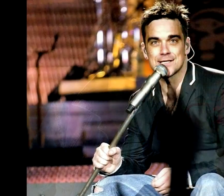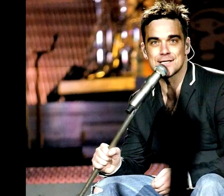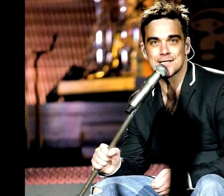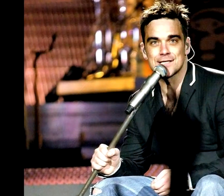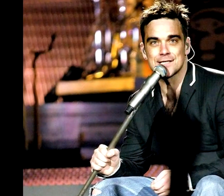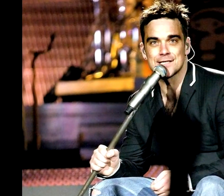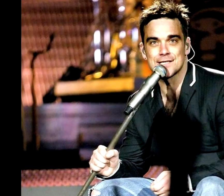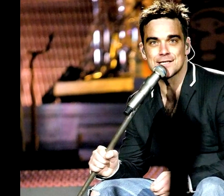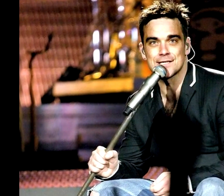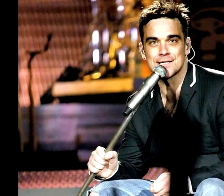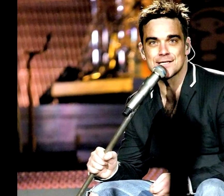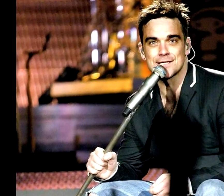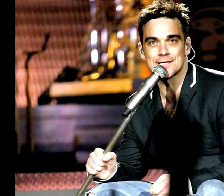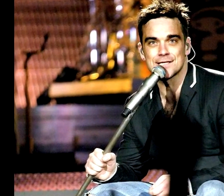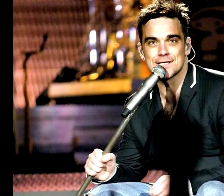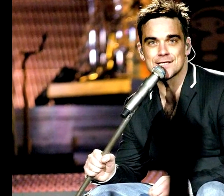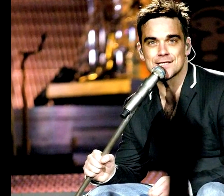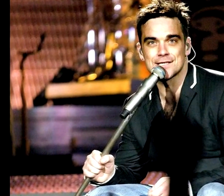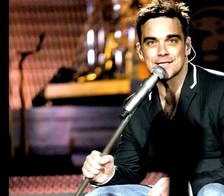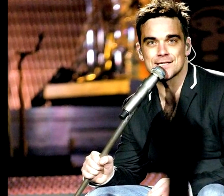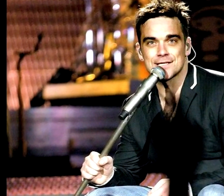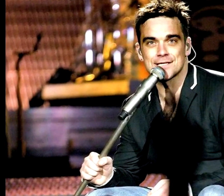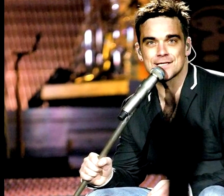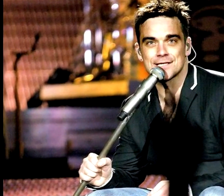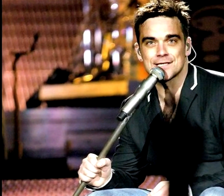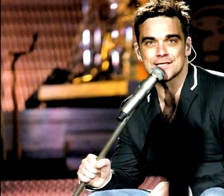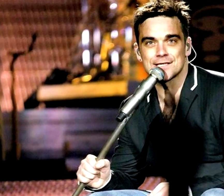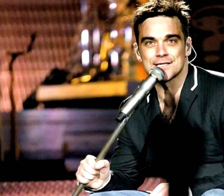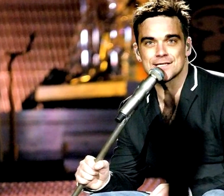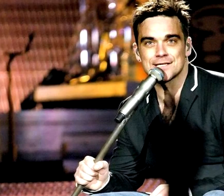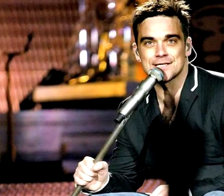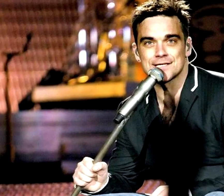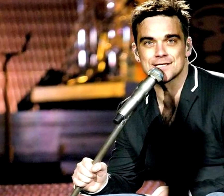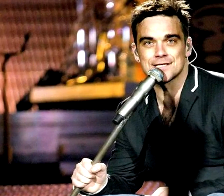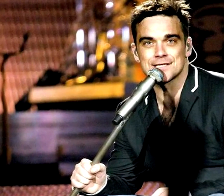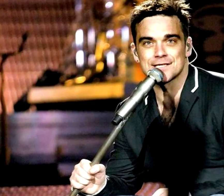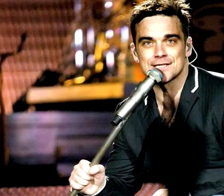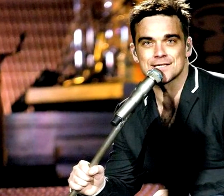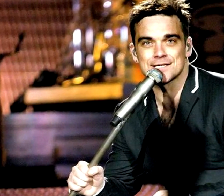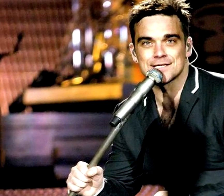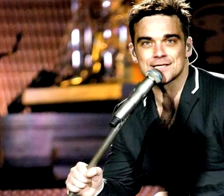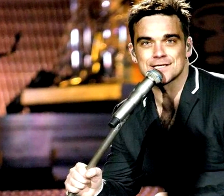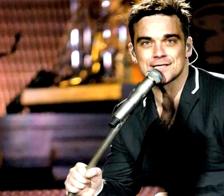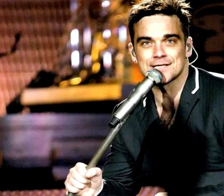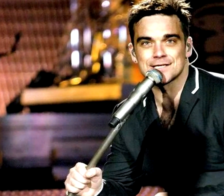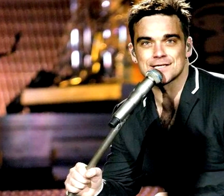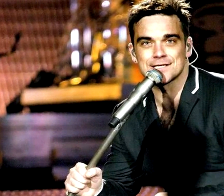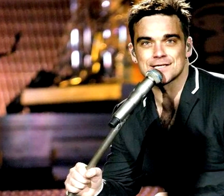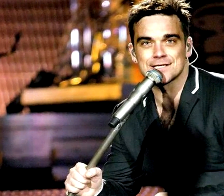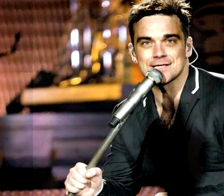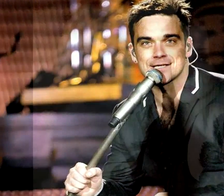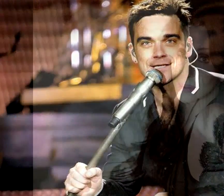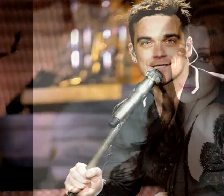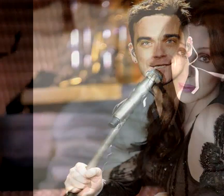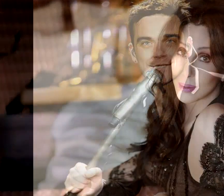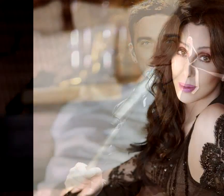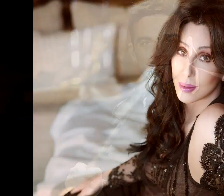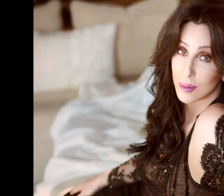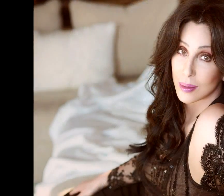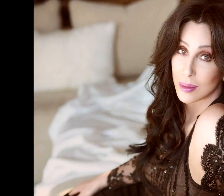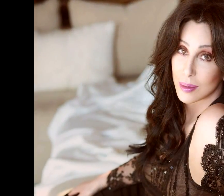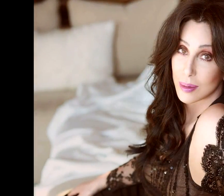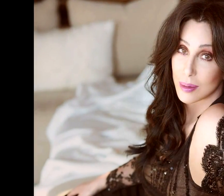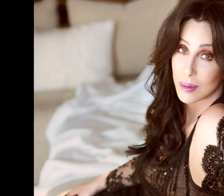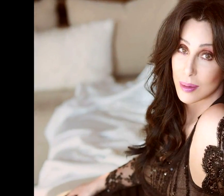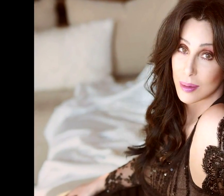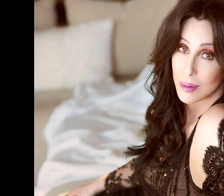más o menos, claro, de cuando éramos todos muy chiquitos. Después Robbie Williams, Cher, Morgan Freeman,